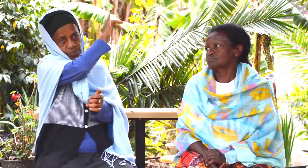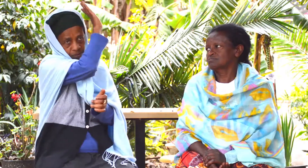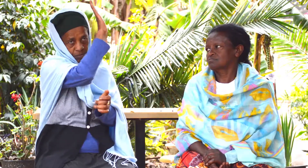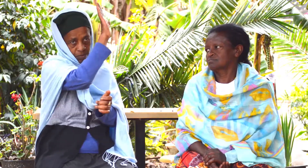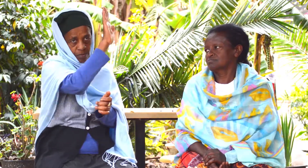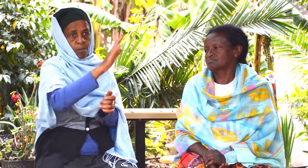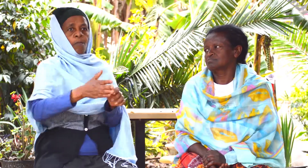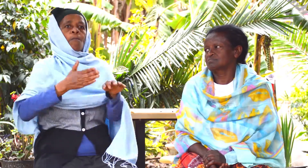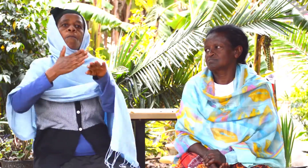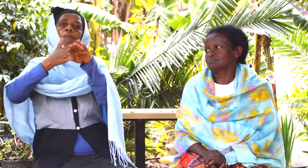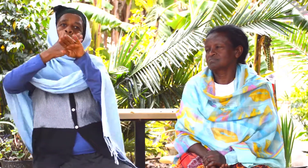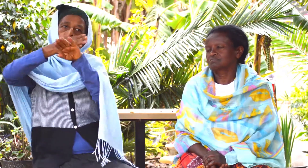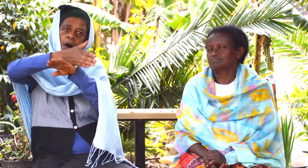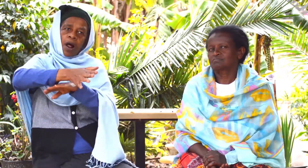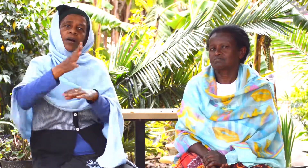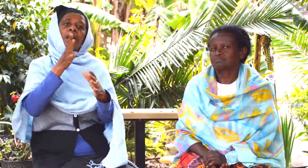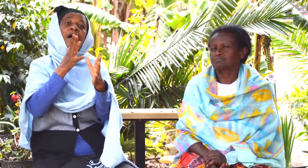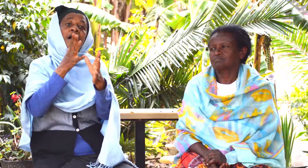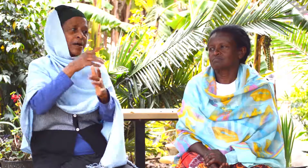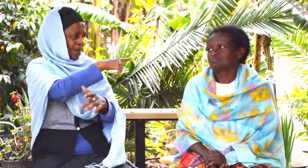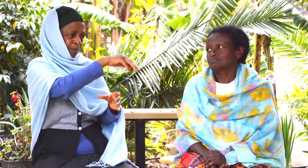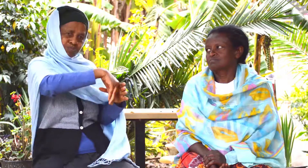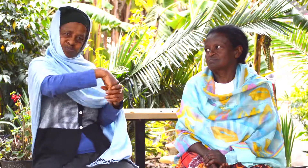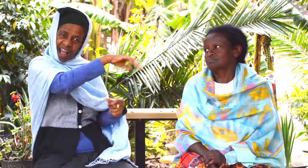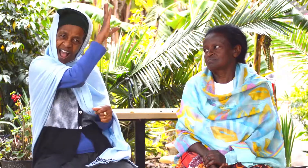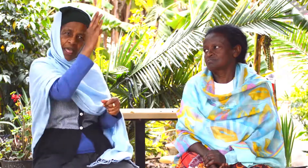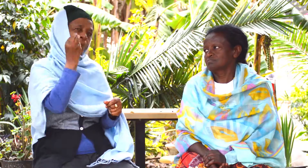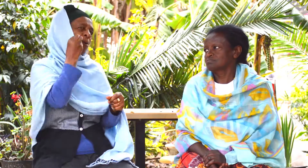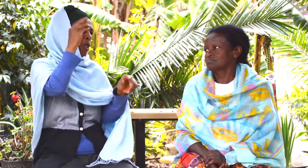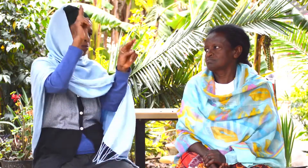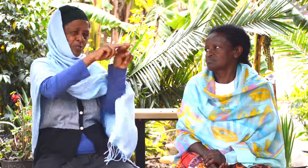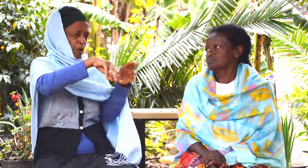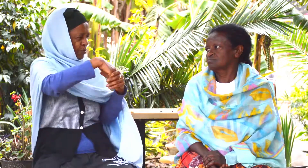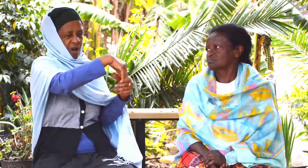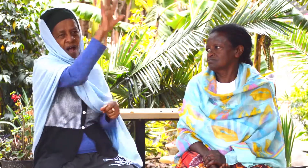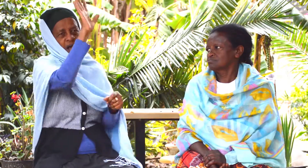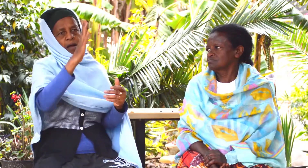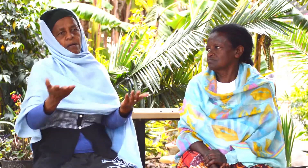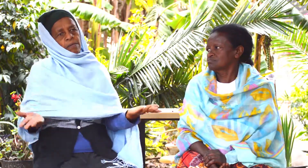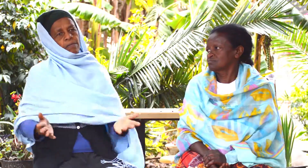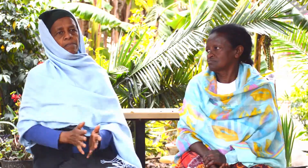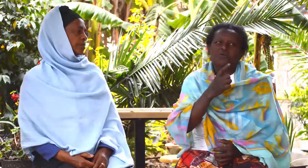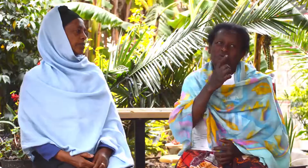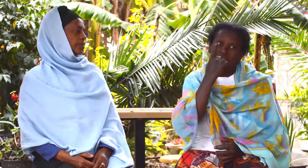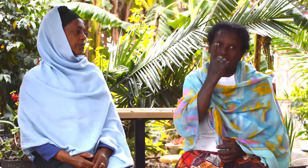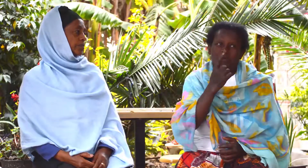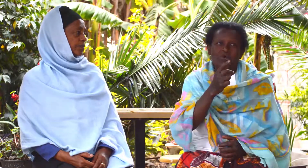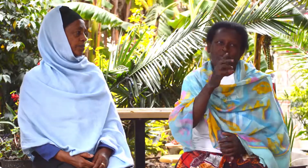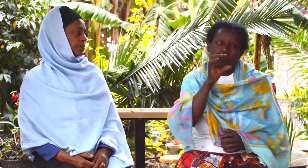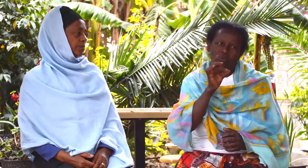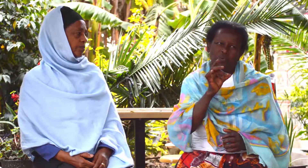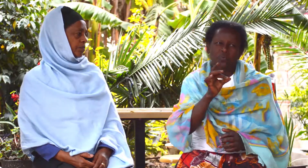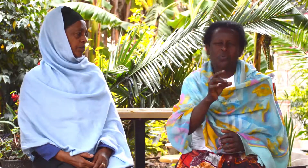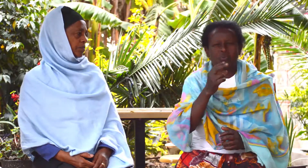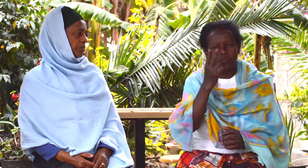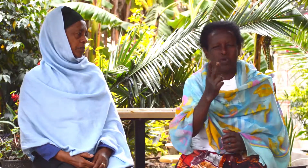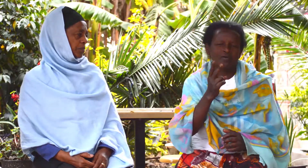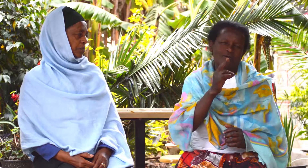child. Damara might give it to his friends or other relatives, even for foreigners. We don't know. በዚህ ትንሽ ልጅ እያለ I have pictures